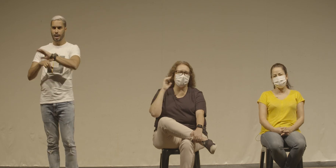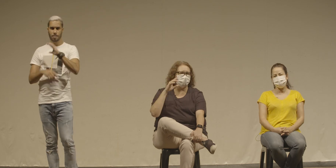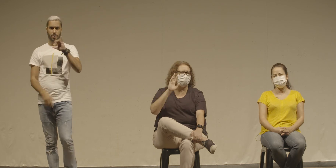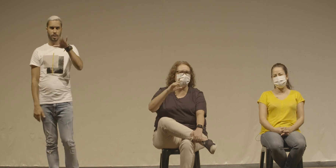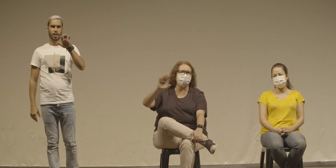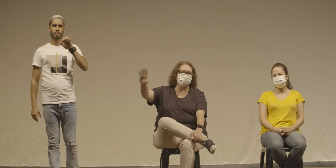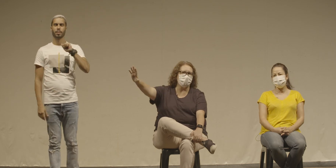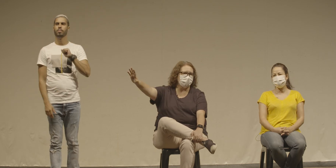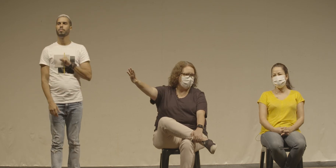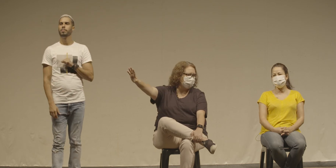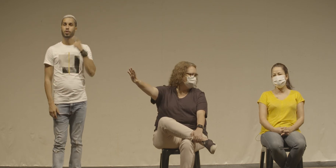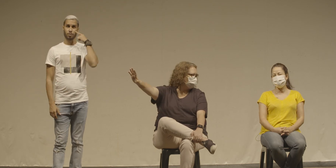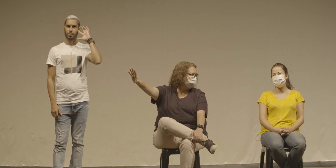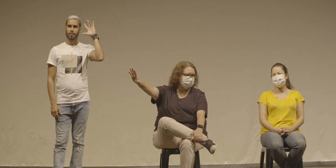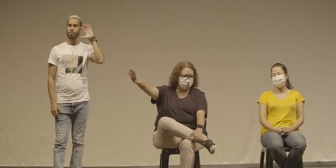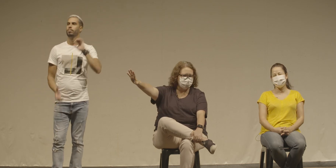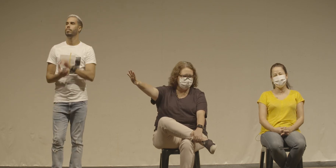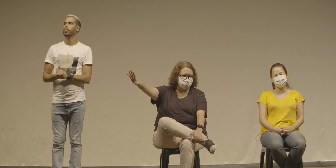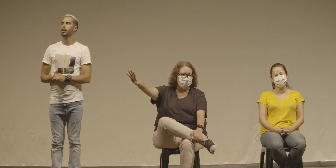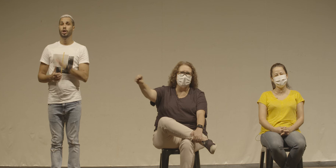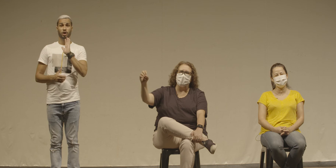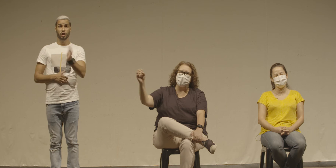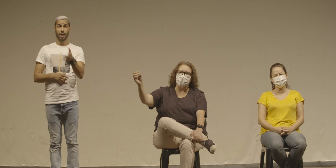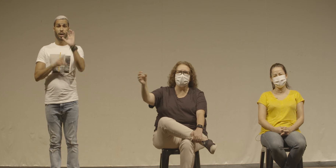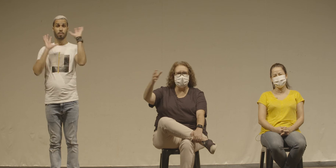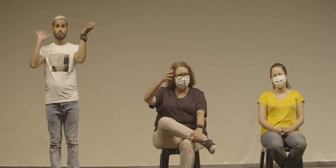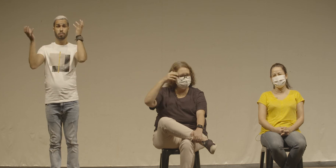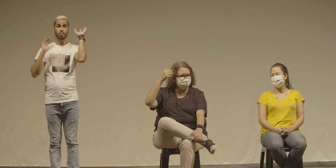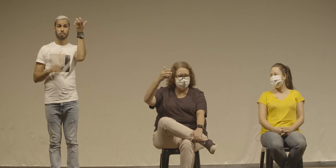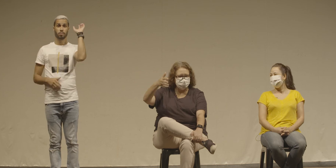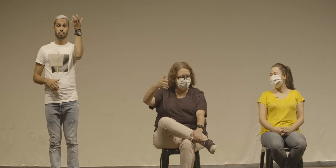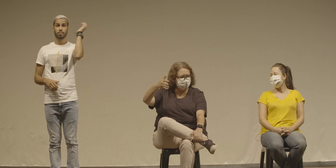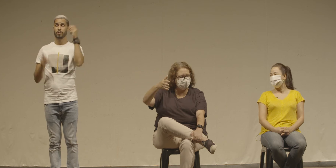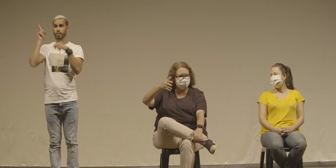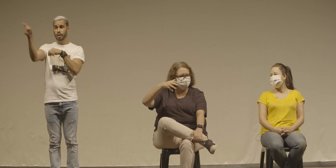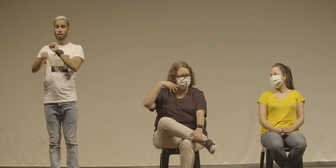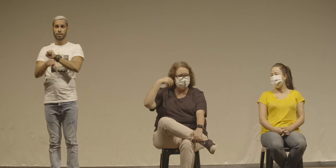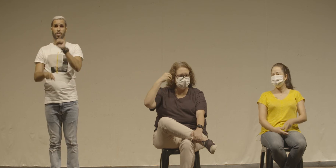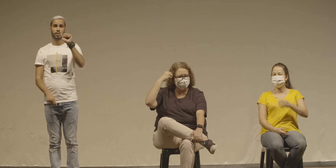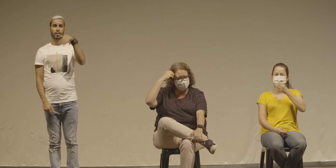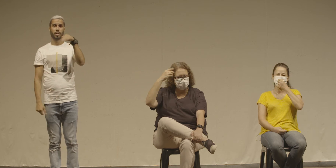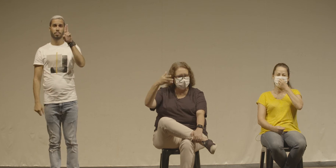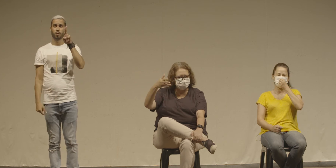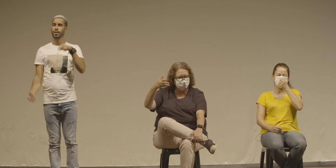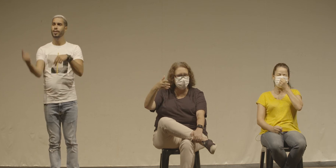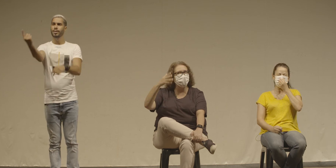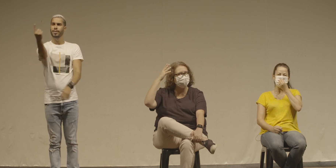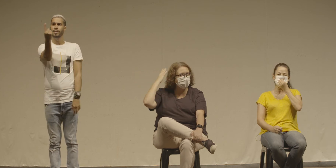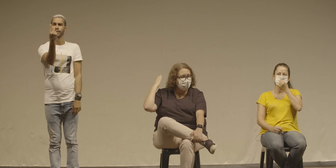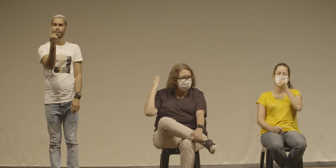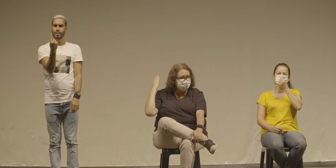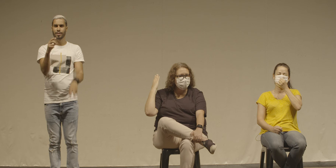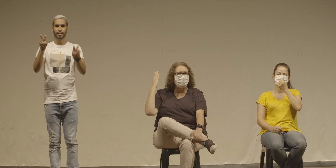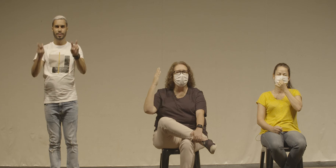mulheres chegando, a gente com o SAMU lá na porta já esperando, e elas entrando, entendeu? E assistindo esse filme